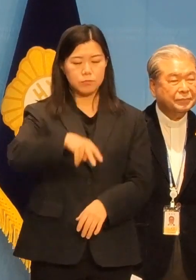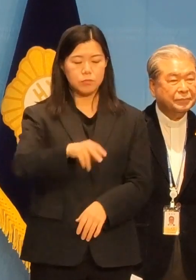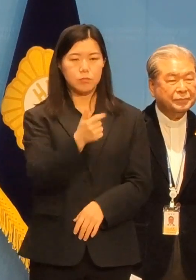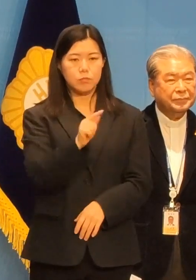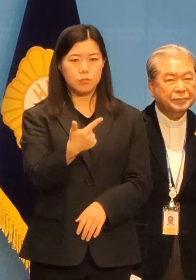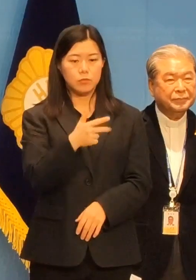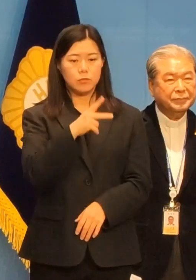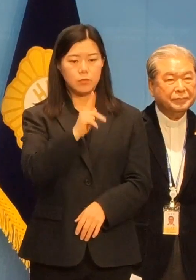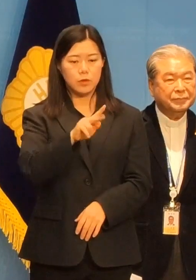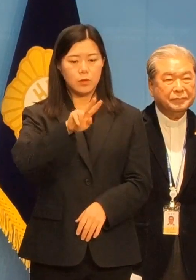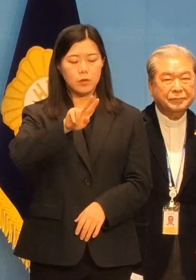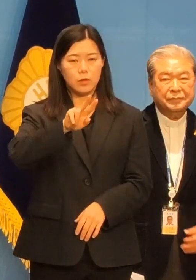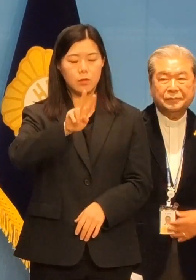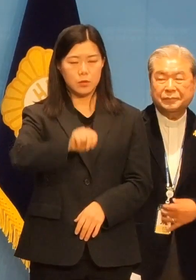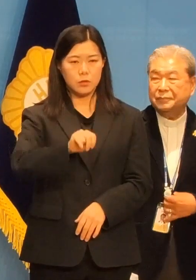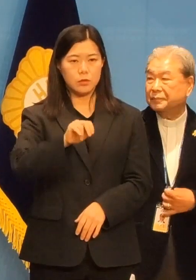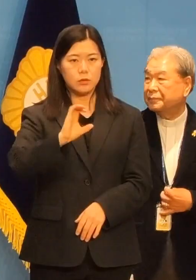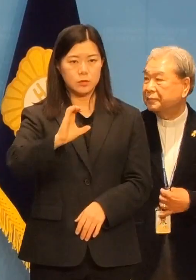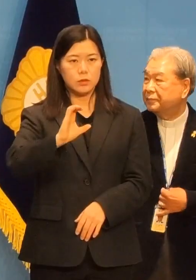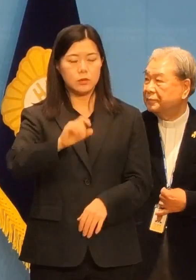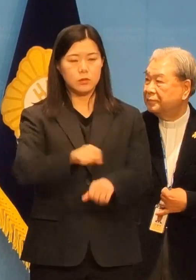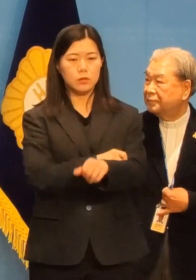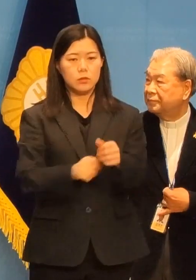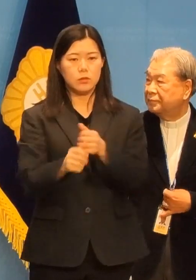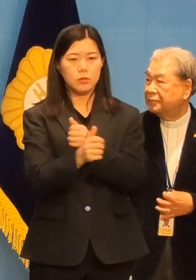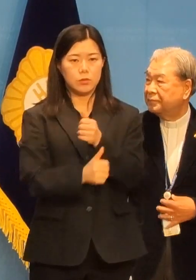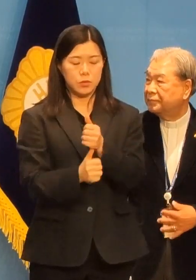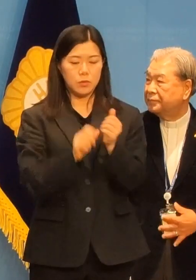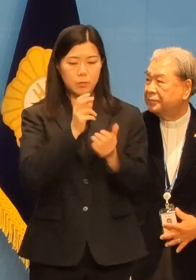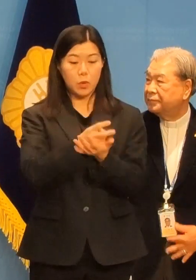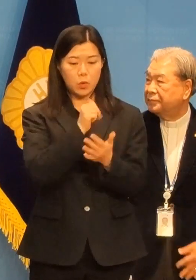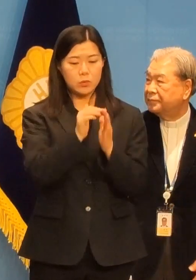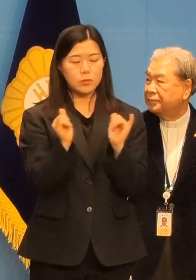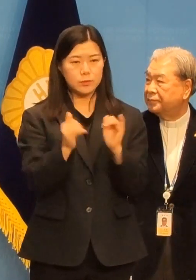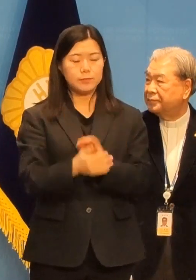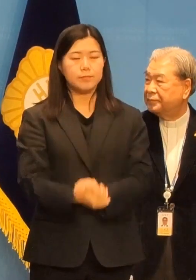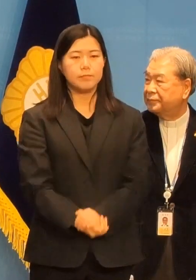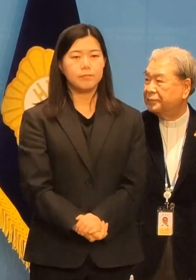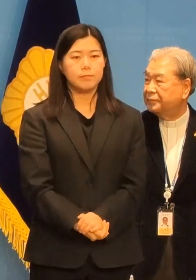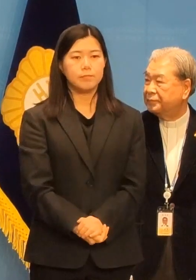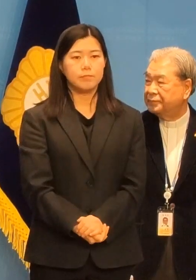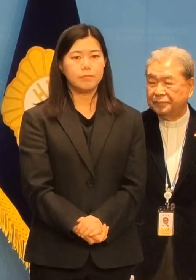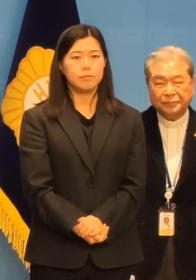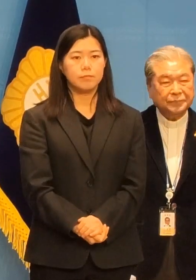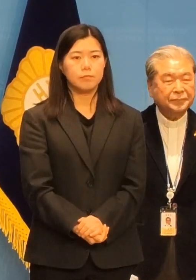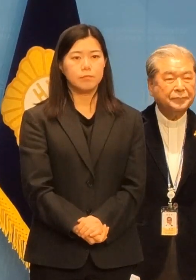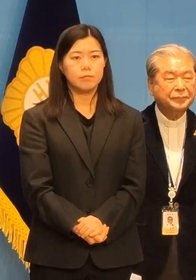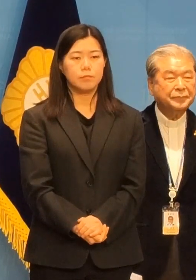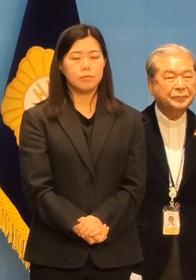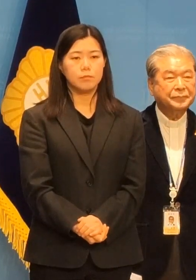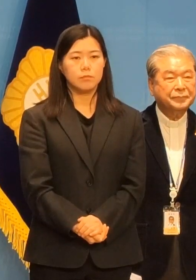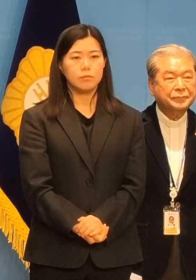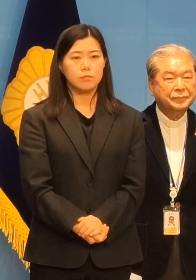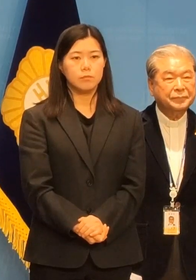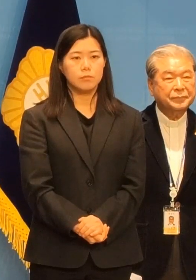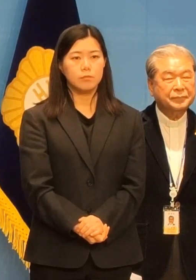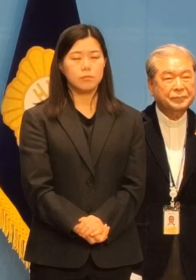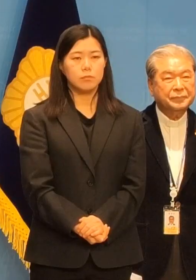UNKNC의 김현철 변호사님, 저희 특위 활동 함께하고 계신데요. 김현철 변호사님 함께하고 계십니다.